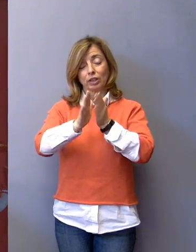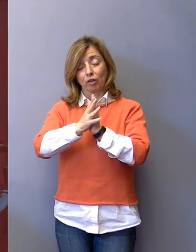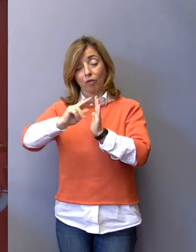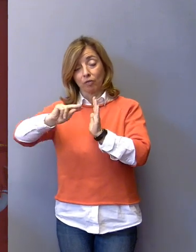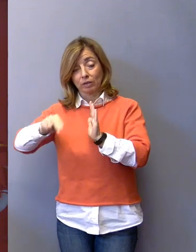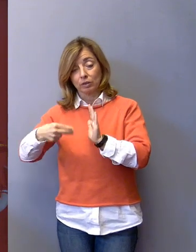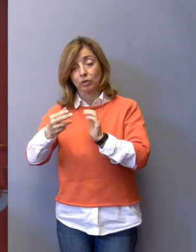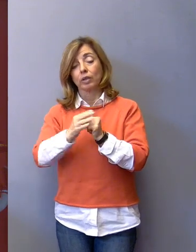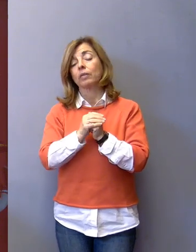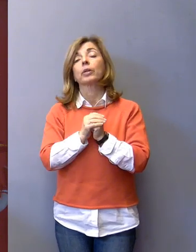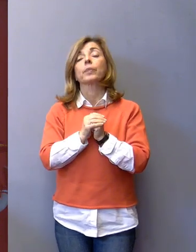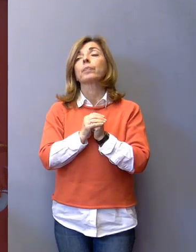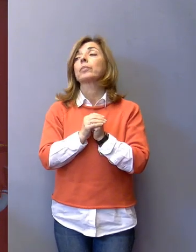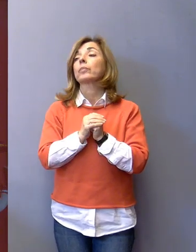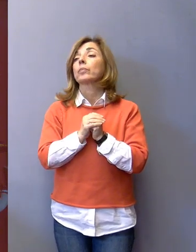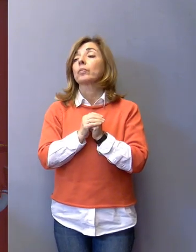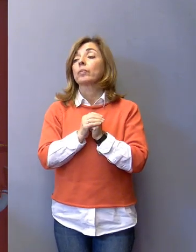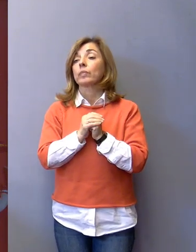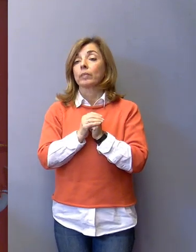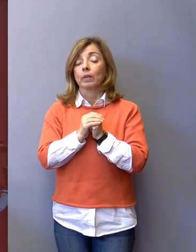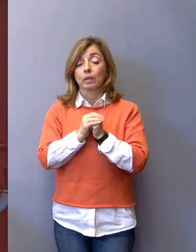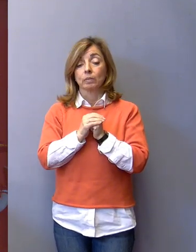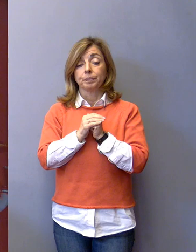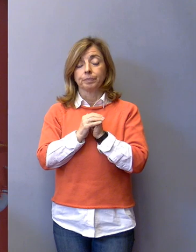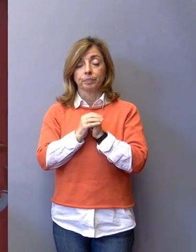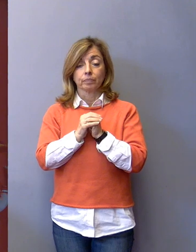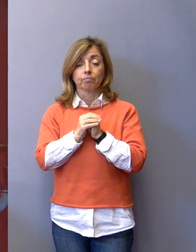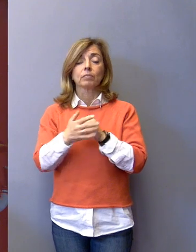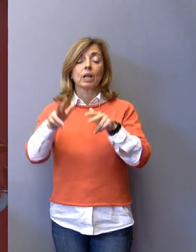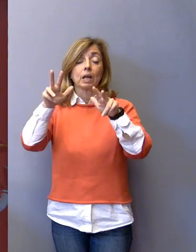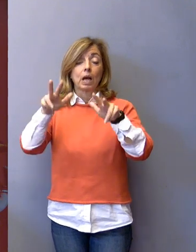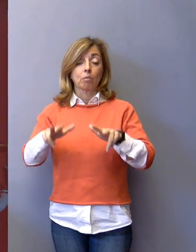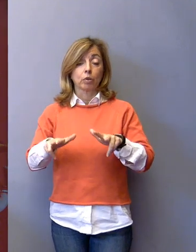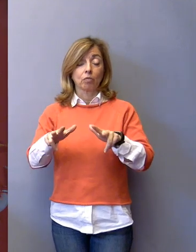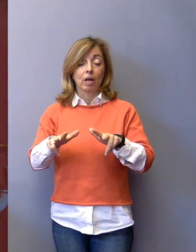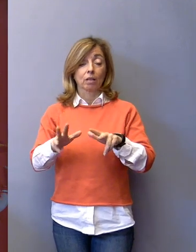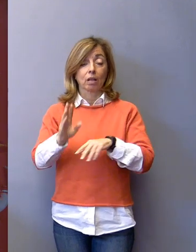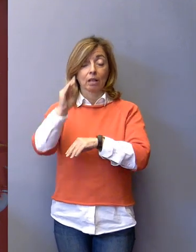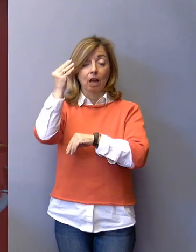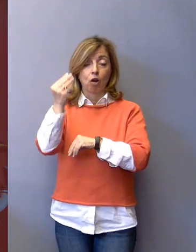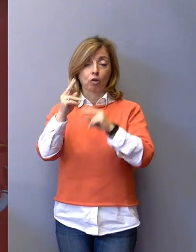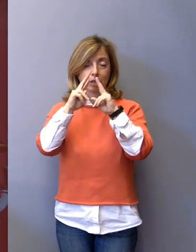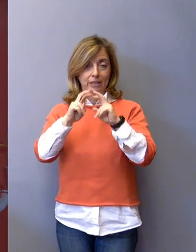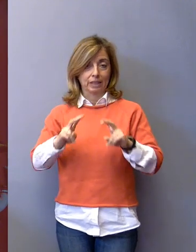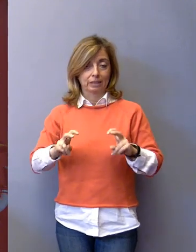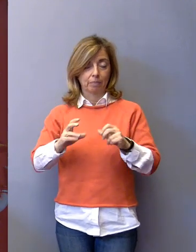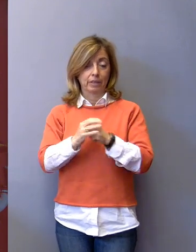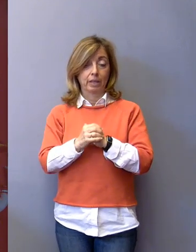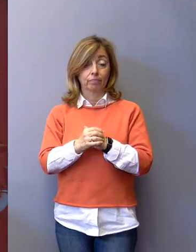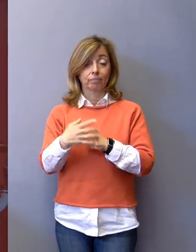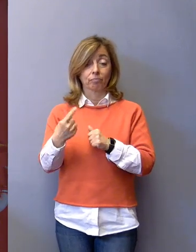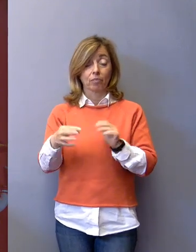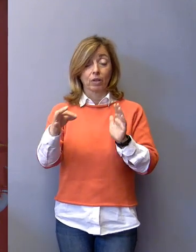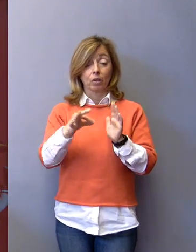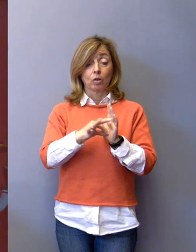essere soggette ad essere approvate da parte dell'organo di Esamina In pratica in questo ordine